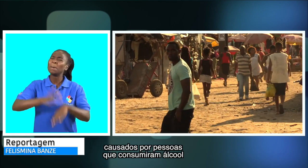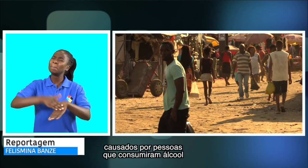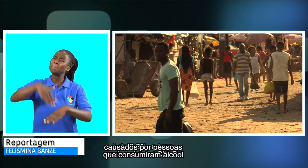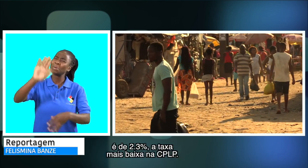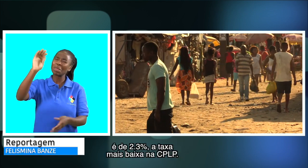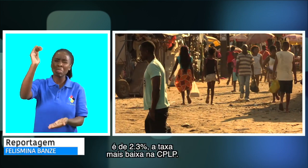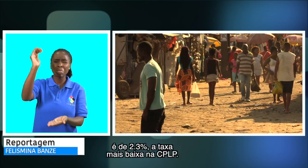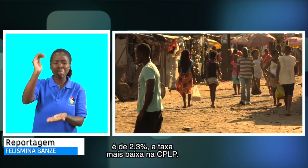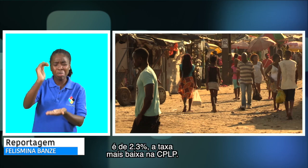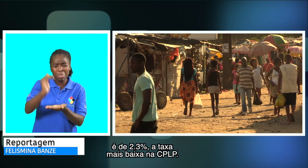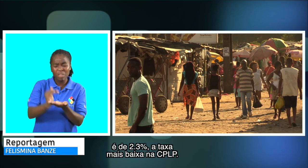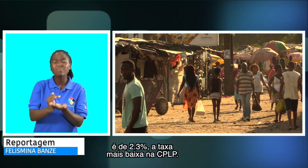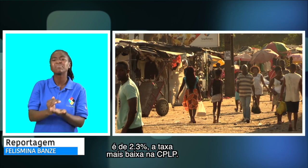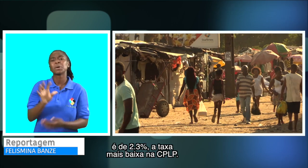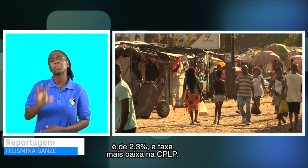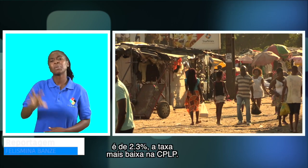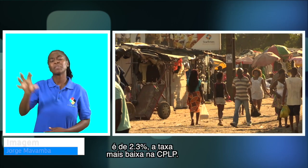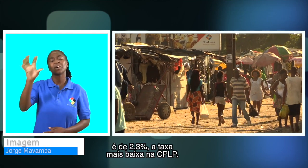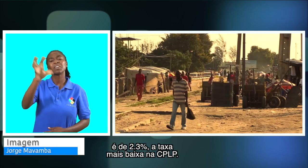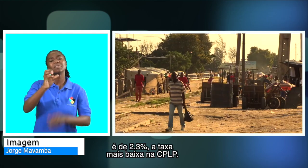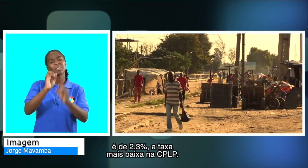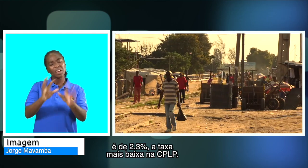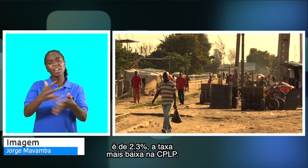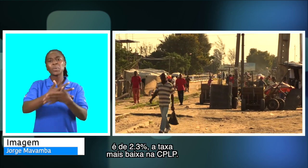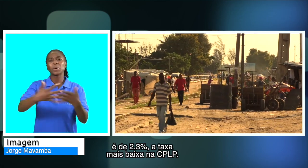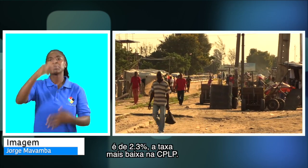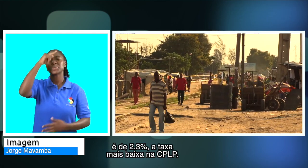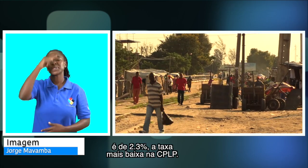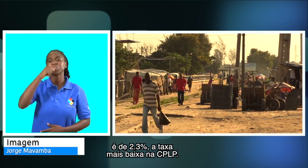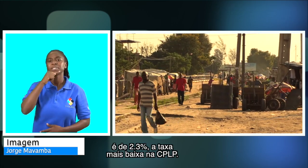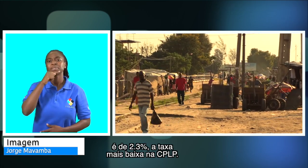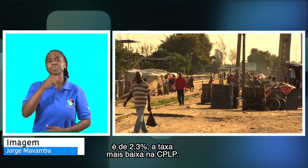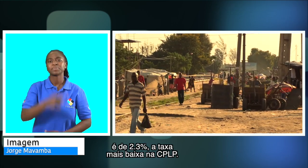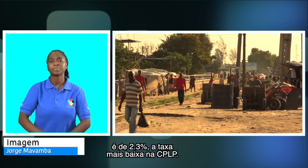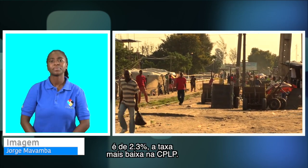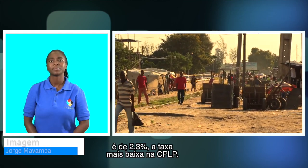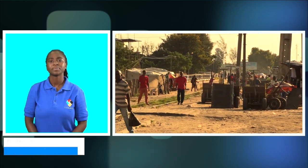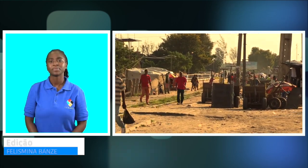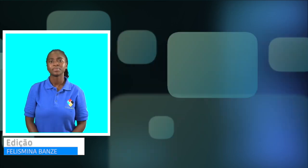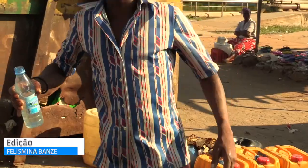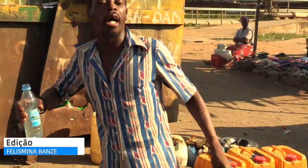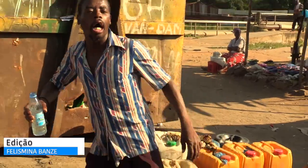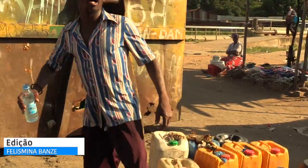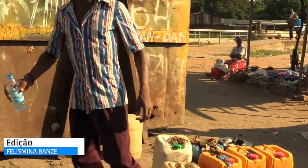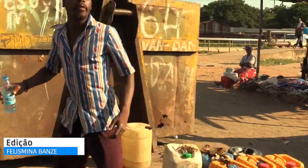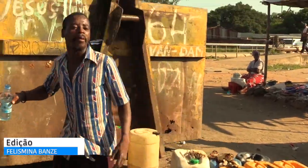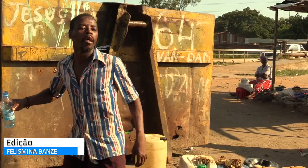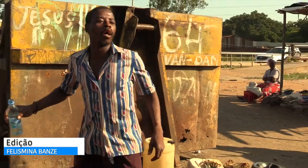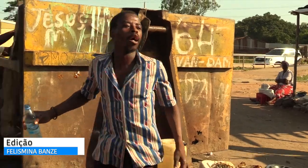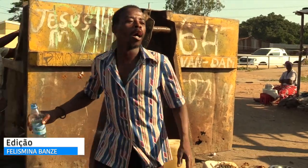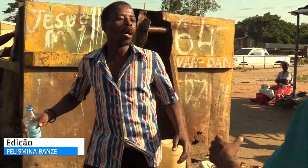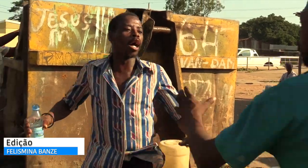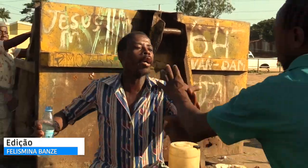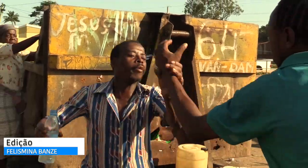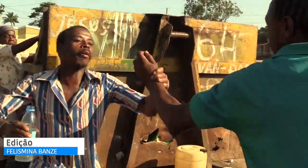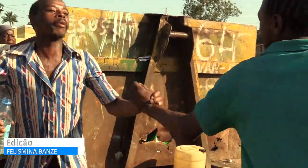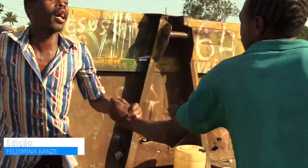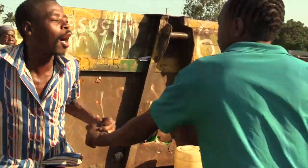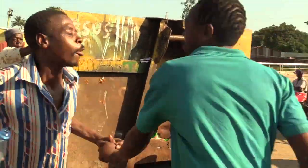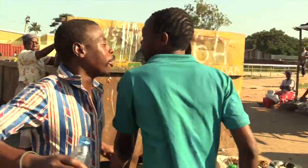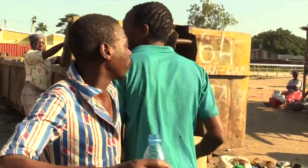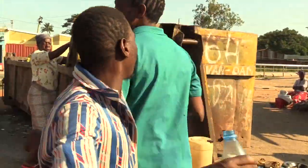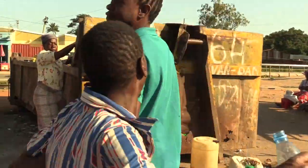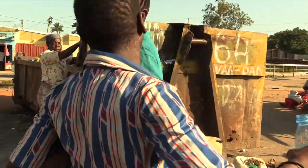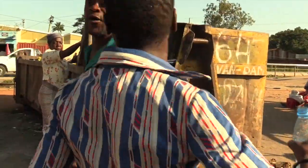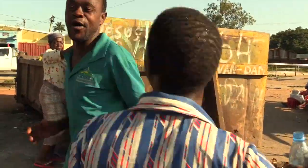álcool é de 2,3%, a taxa mais baixa na CPLP. SmartZap.